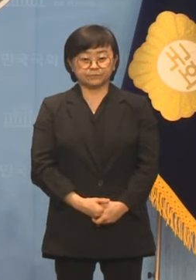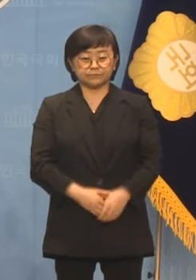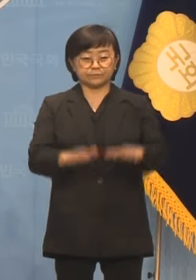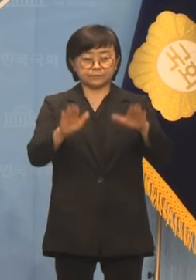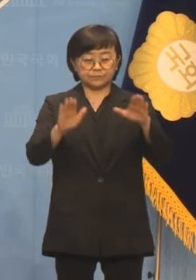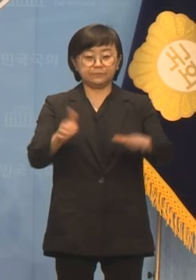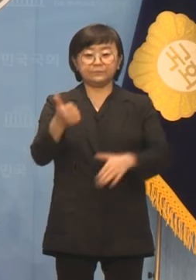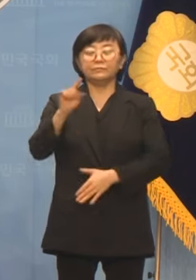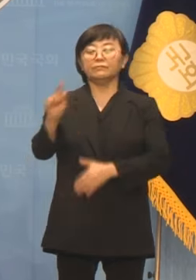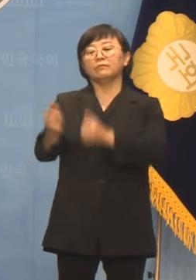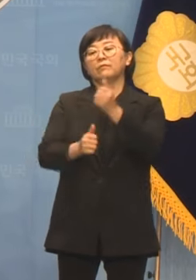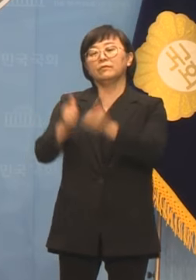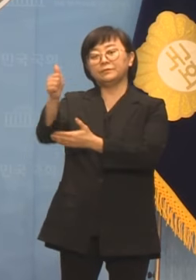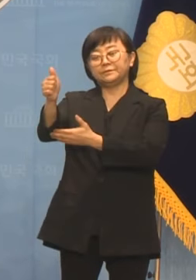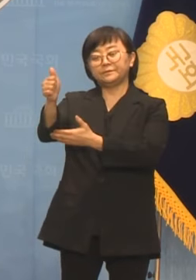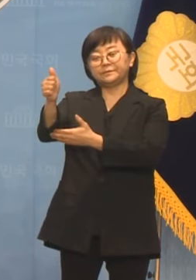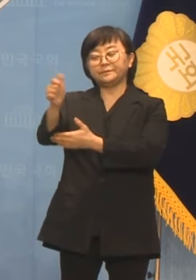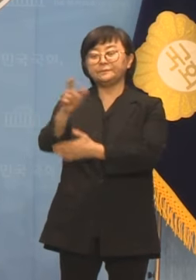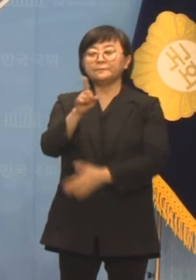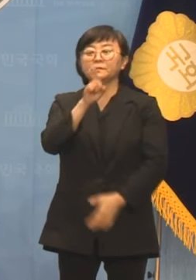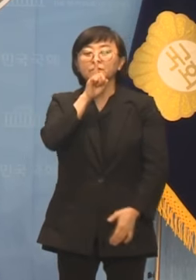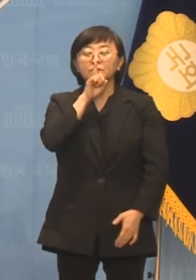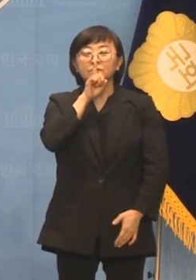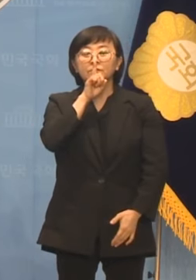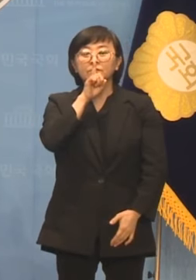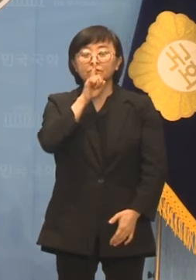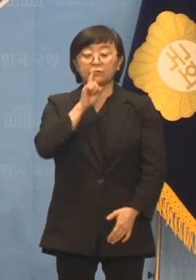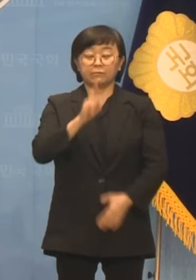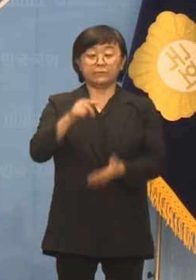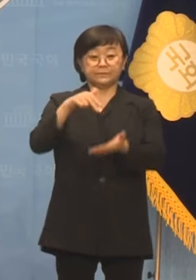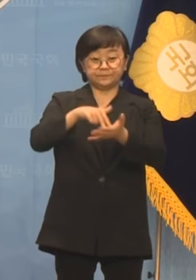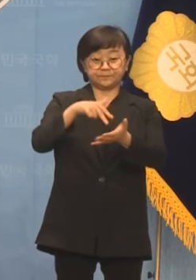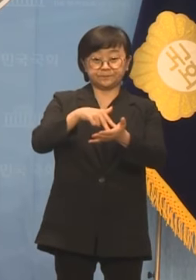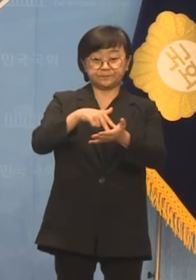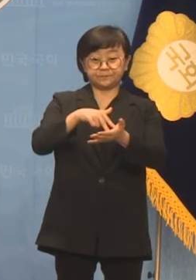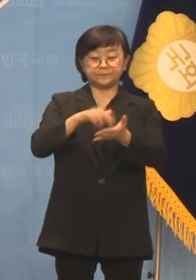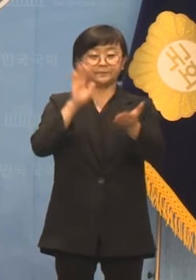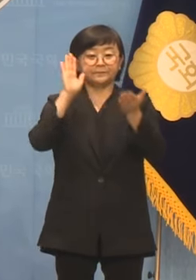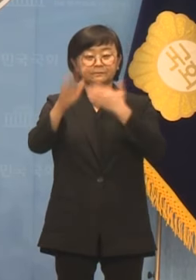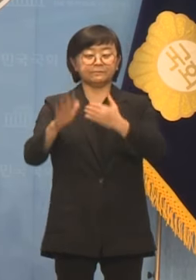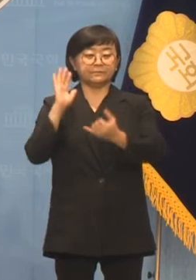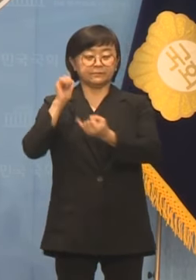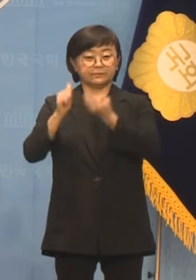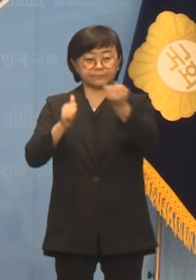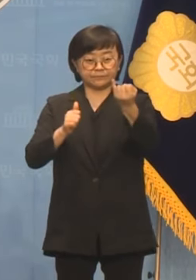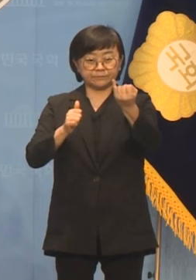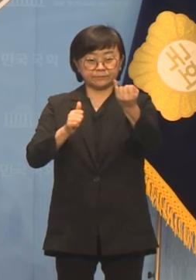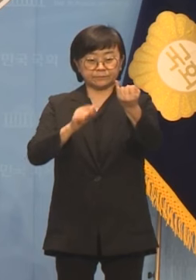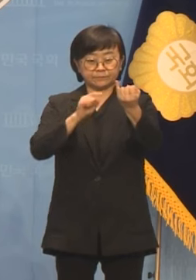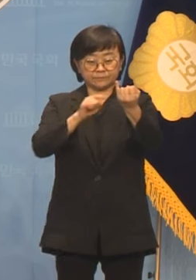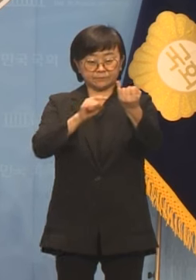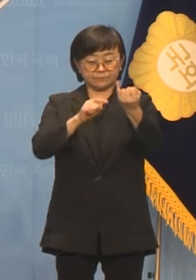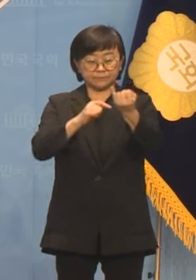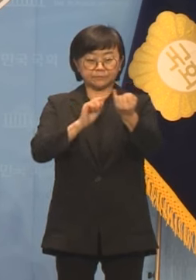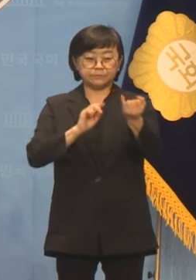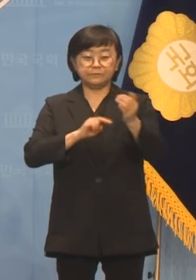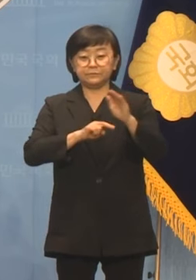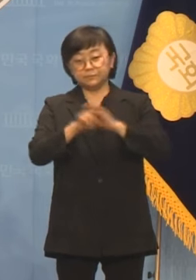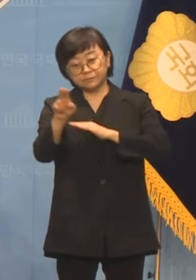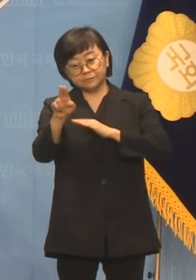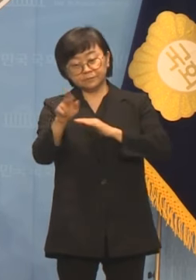오늘 한동훈 비대위원장의 입을 닫겠다라는 입장은 앞으로도 김건희 여사 리스크를 어떻게든